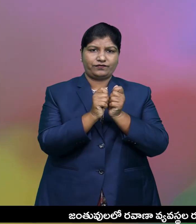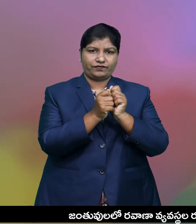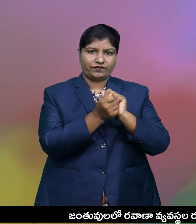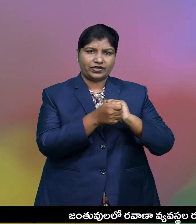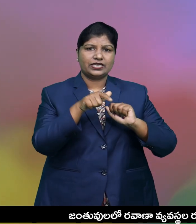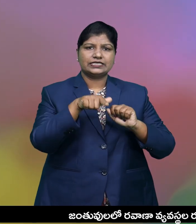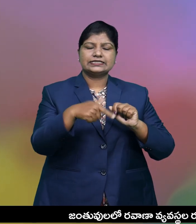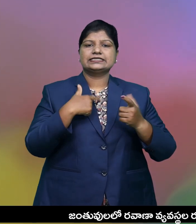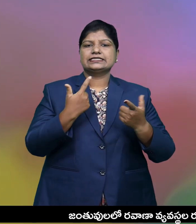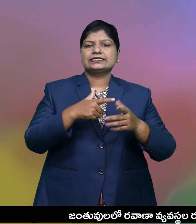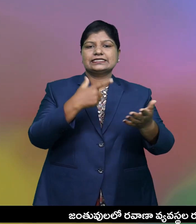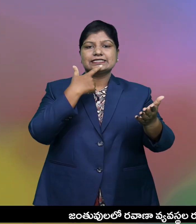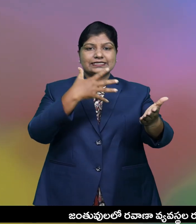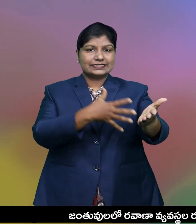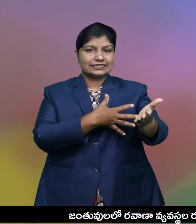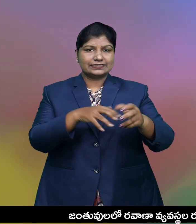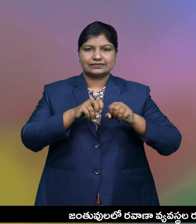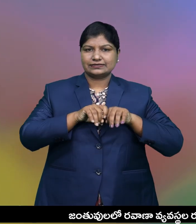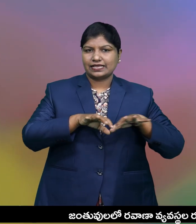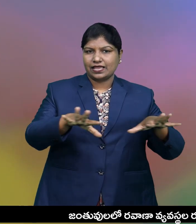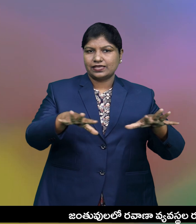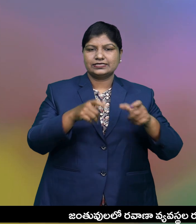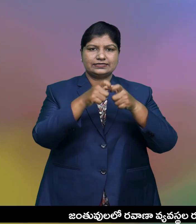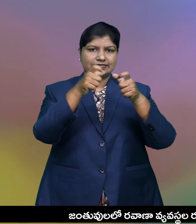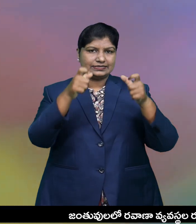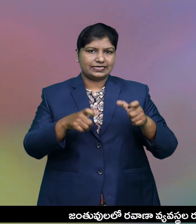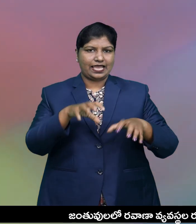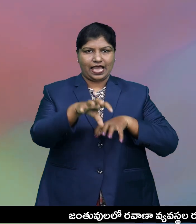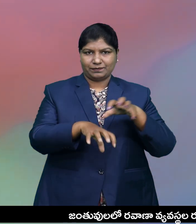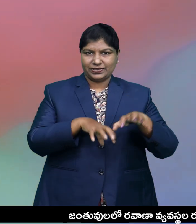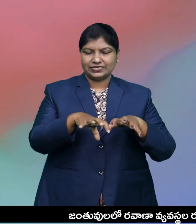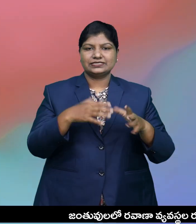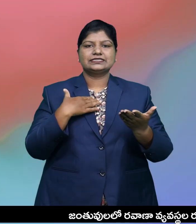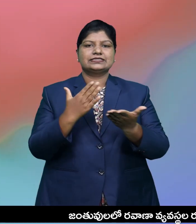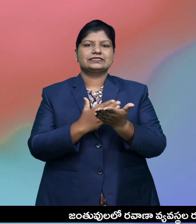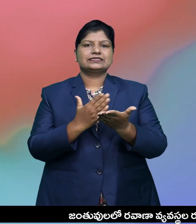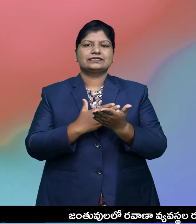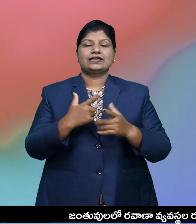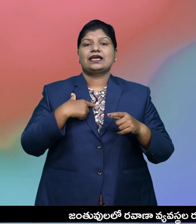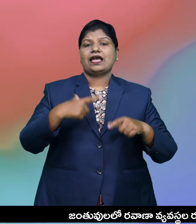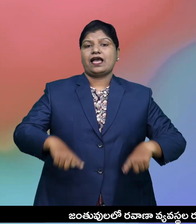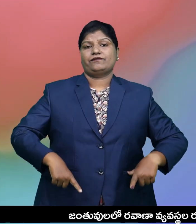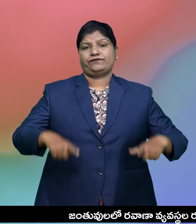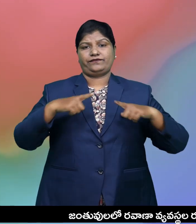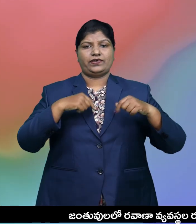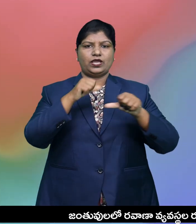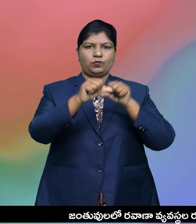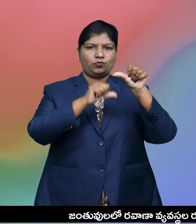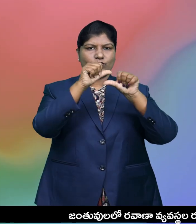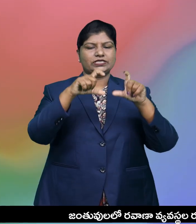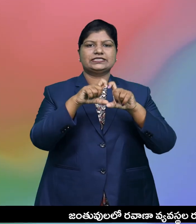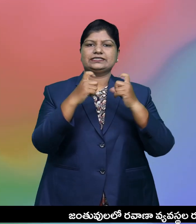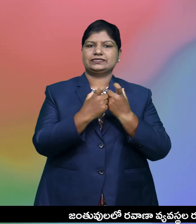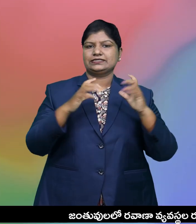జంతువులలో రవాణా వ్యవస్థల రకాలు మరియు పరిణామం గురించి మీరు తెలుసుకుంటారు.